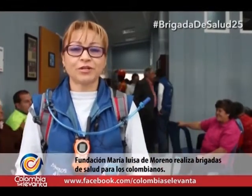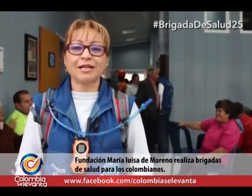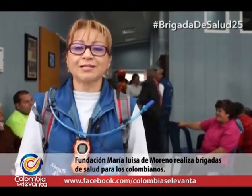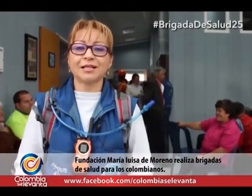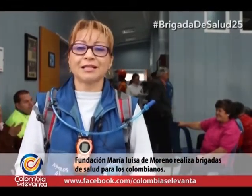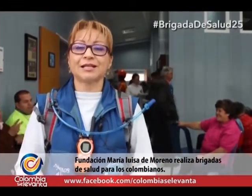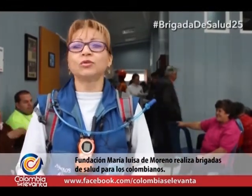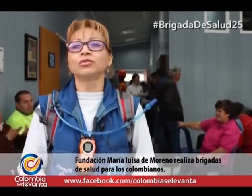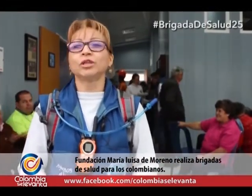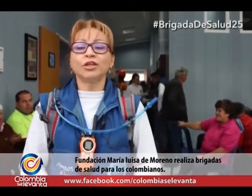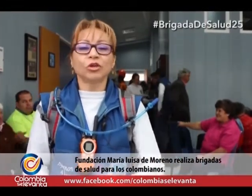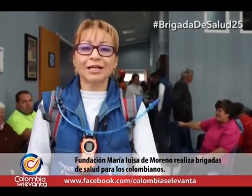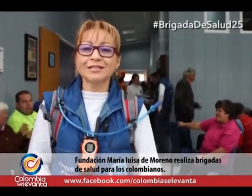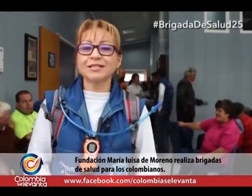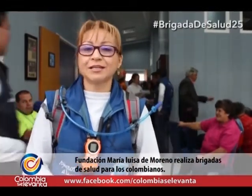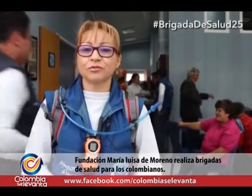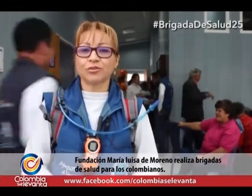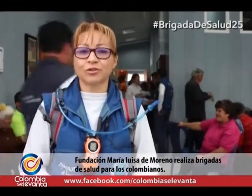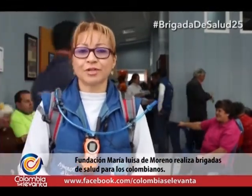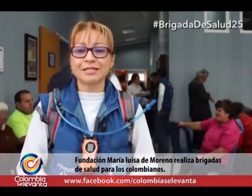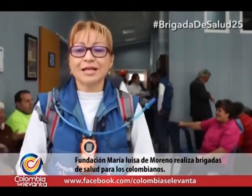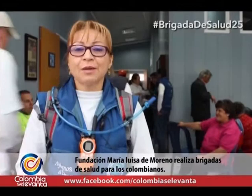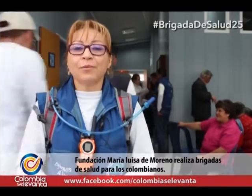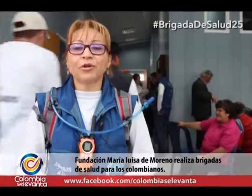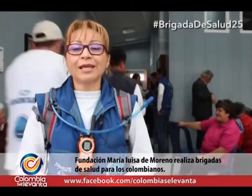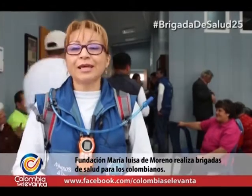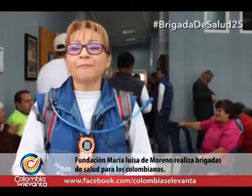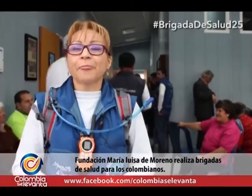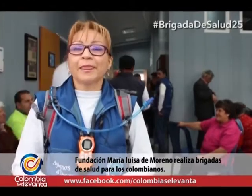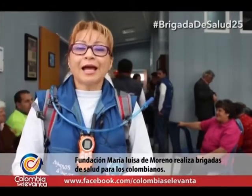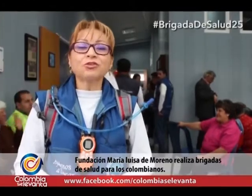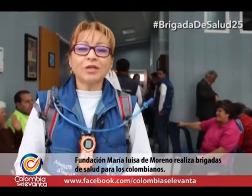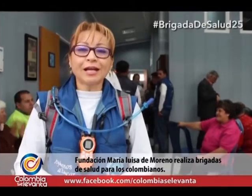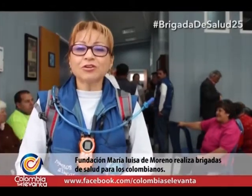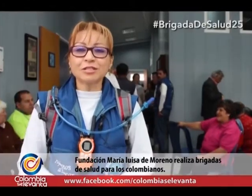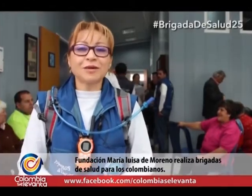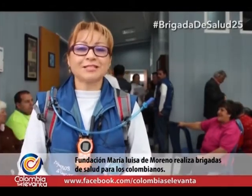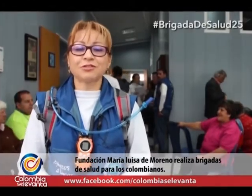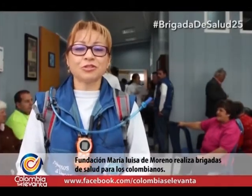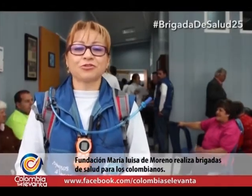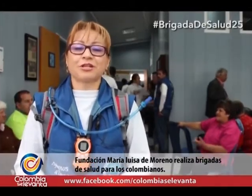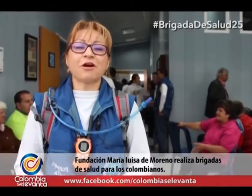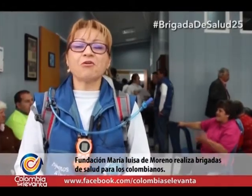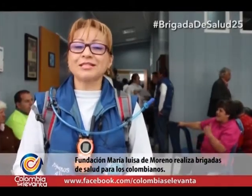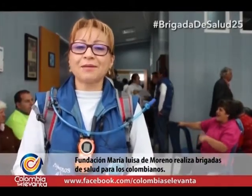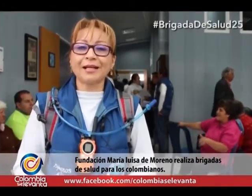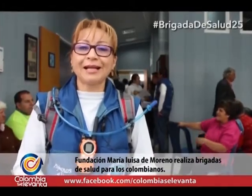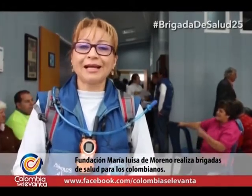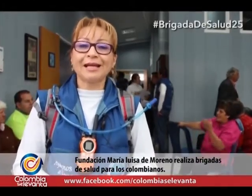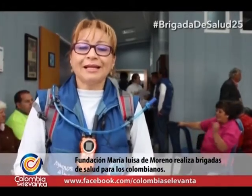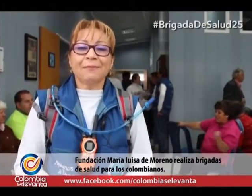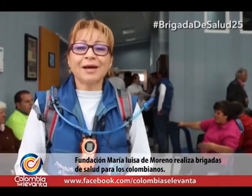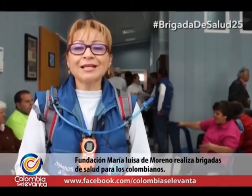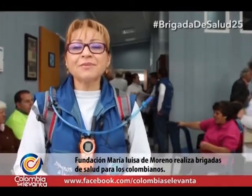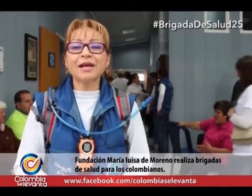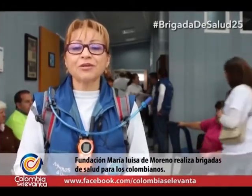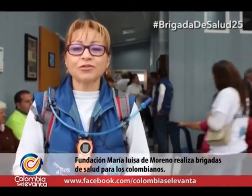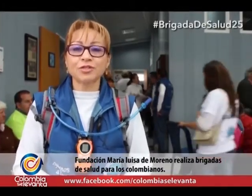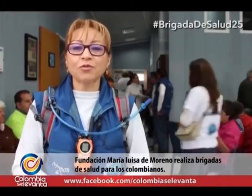profesionales en la salud, todas las instituciones, porque ayudar a los demás es nuestro trabajo, es la manera más maravillosa